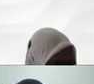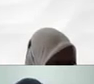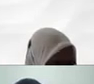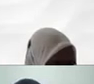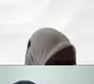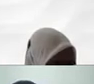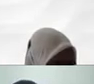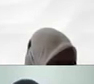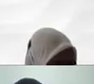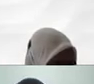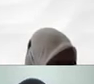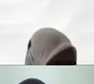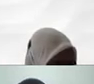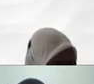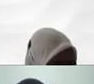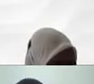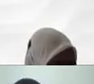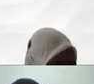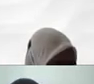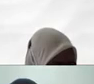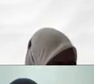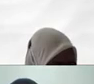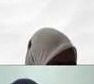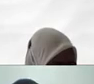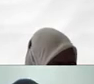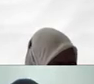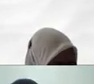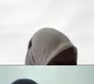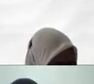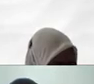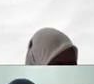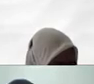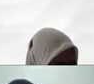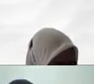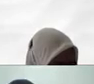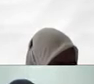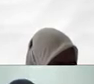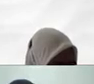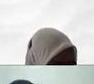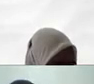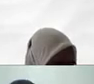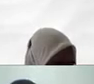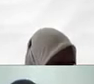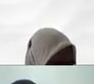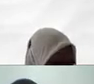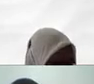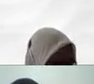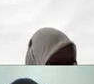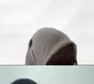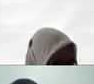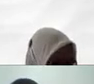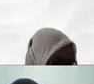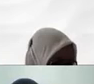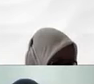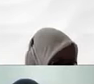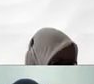vaksin dan pengobatannya Kemudian terjadi akselerasi otomasi dan digitalisasi Kedalam semua aspek kehidupan kita